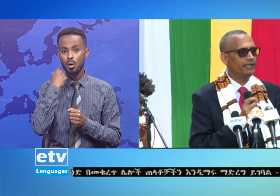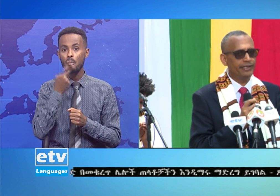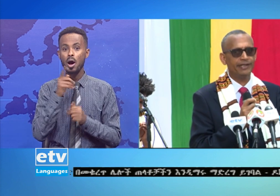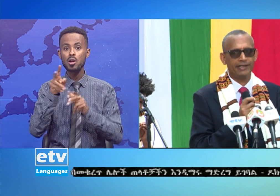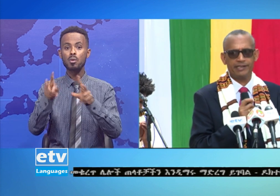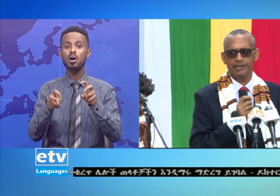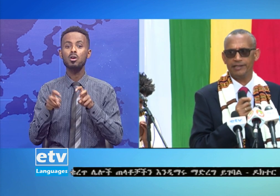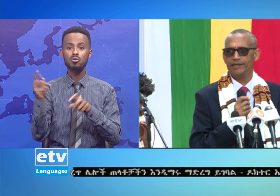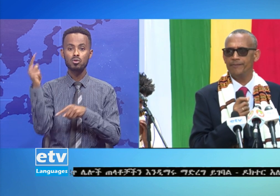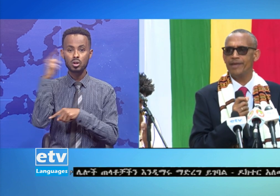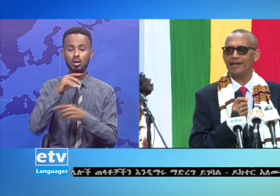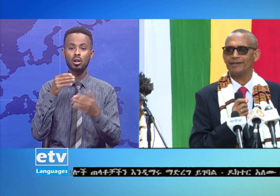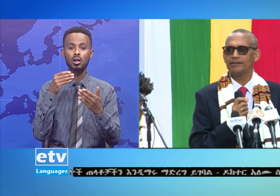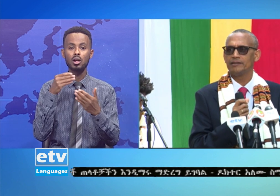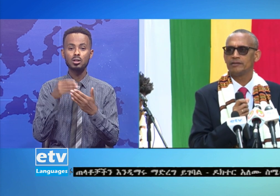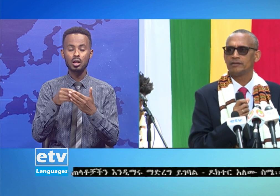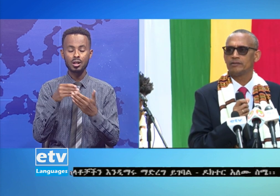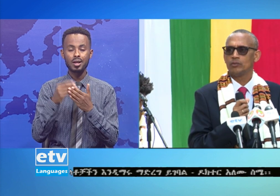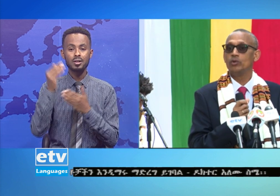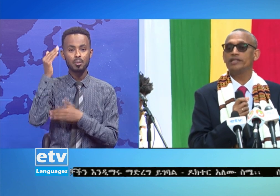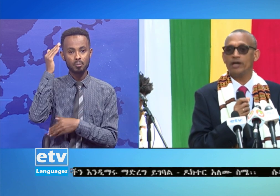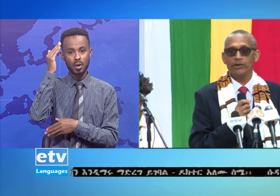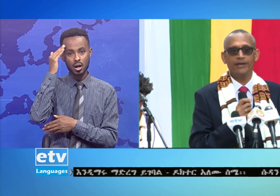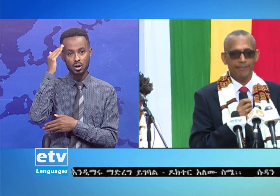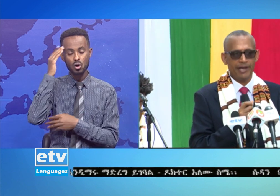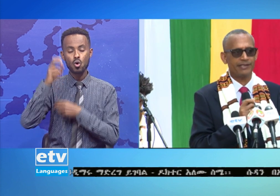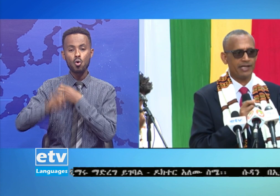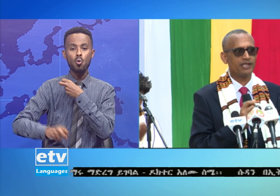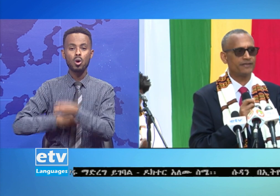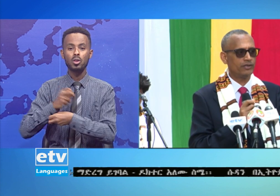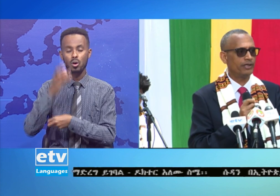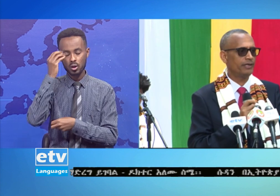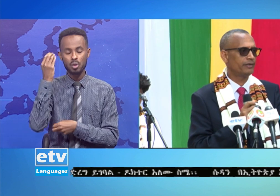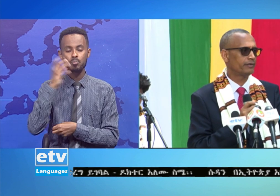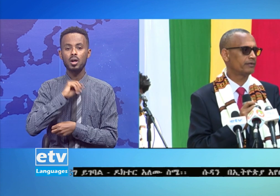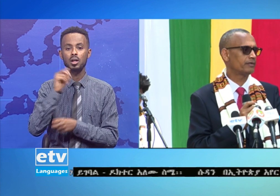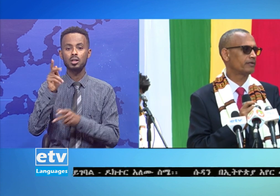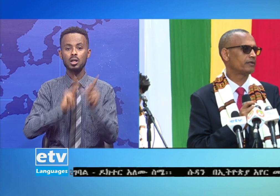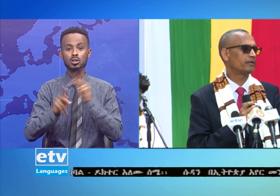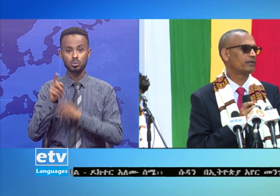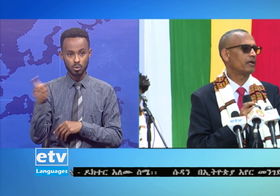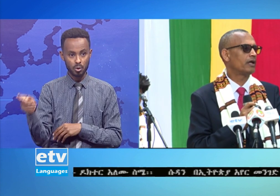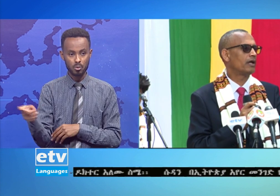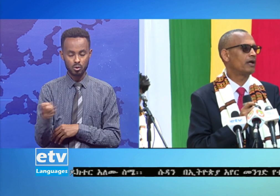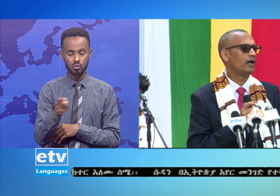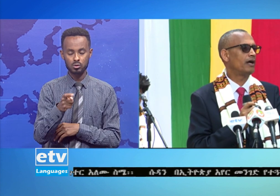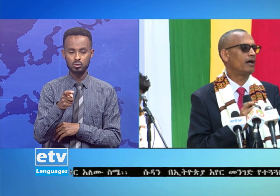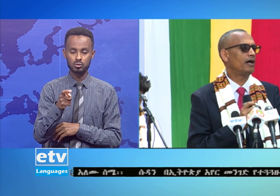በክፉ ቀን እንደደረሰለት የሚያውቅ ውለታውን የማይረሳ ህዝብ ስለሆነ